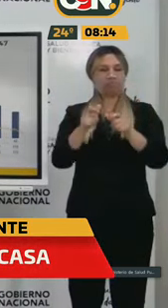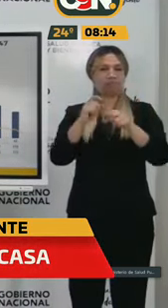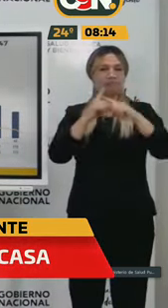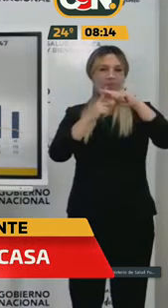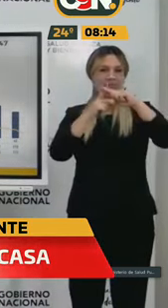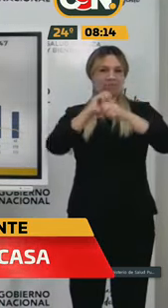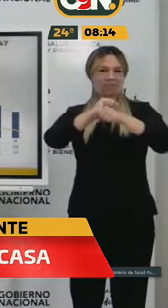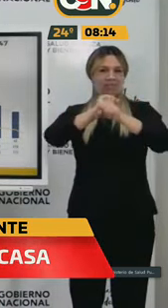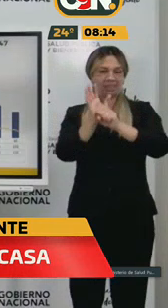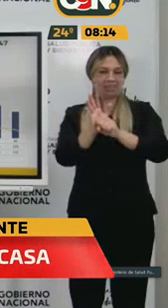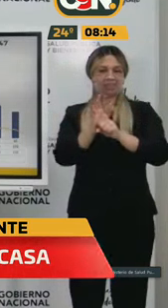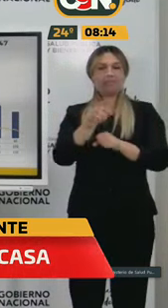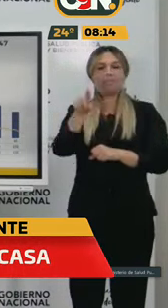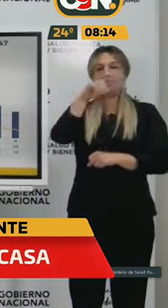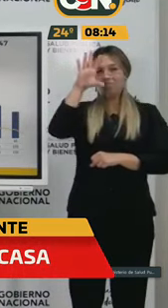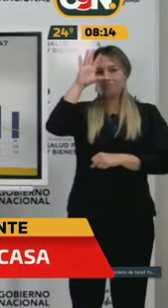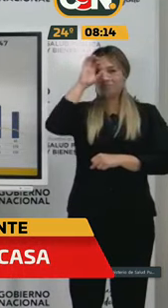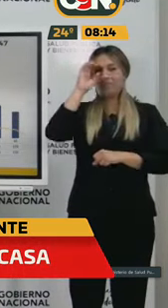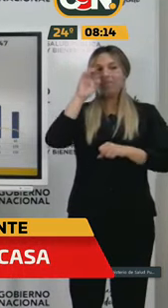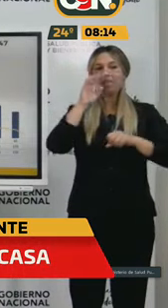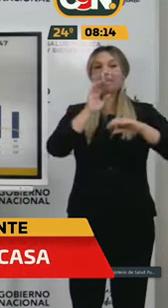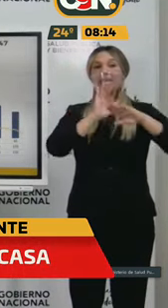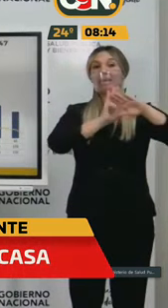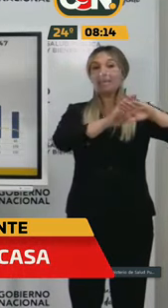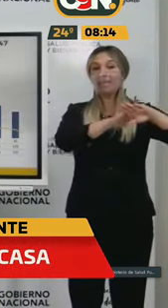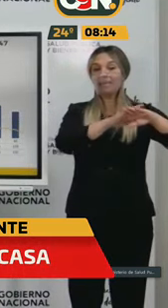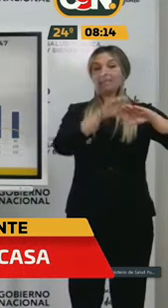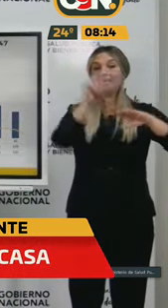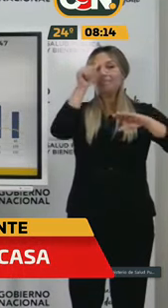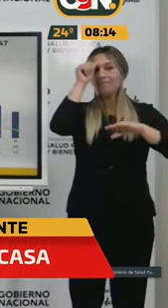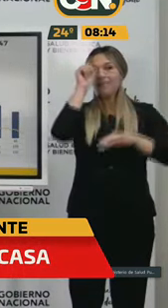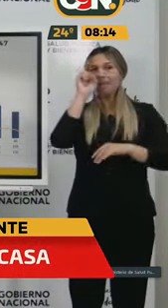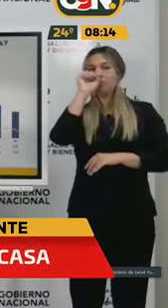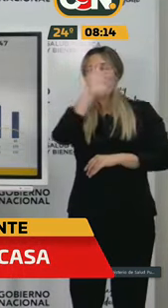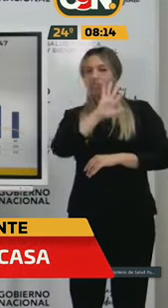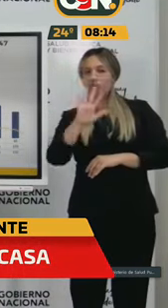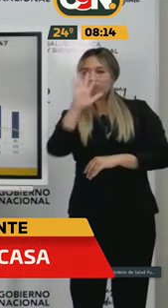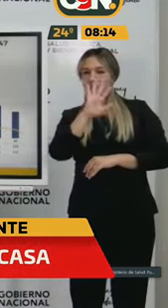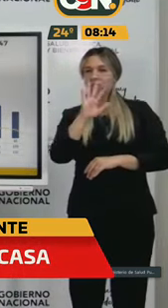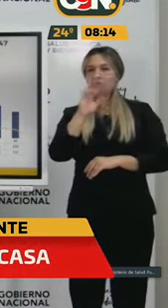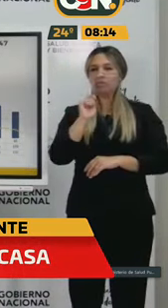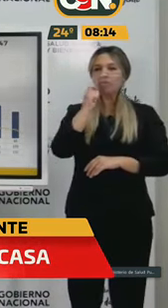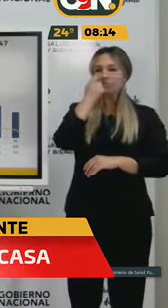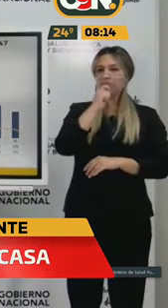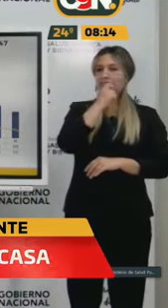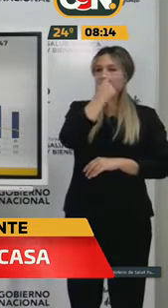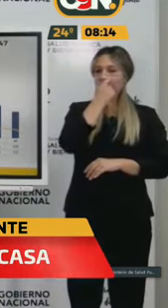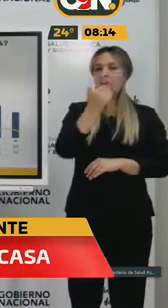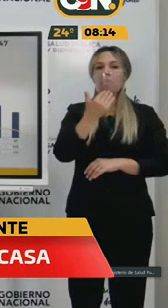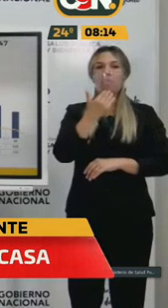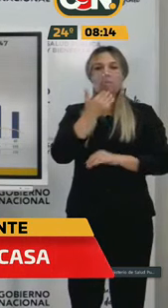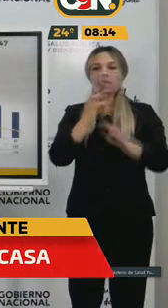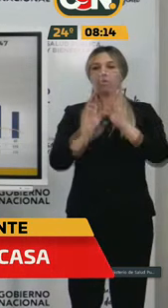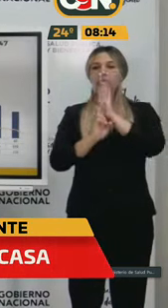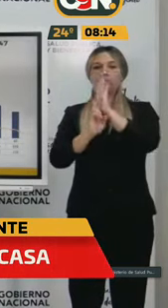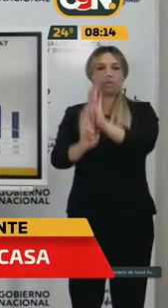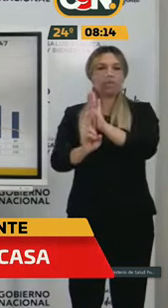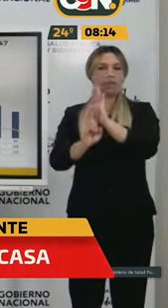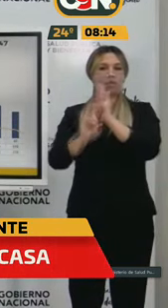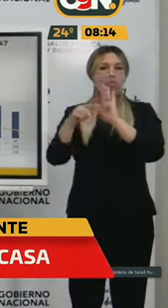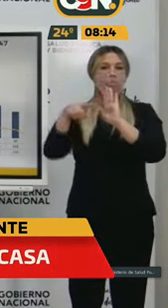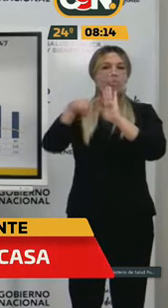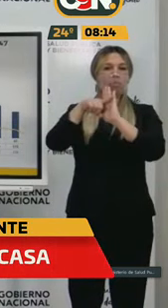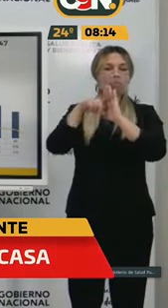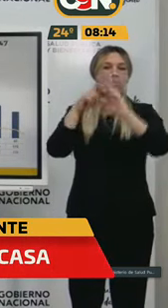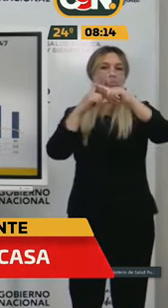casos confirmados. Recordemos que los casos notificados son aquellos casos sospechosos que se someten al test, pero que aún no tienen un resultado.